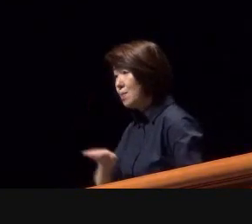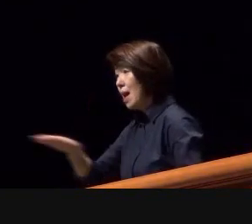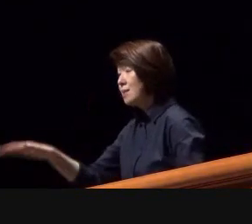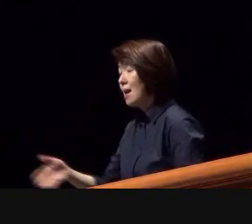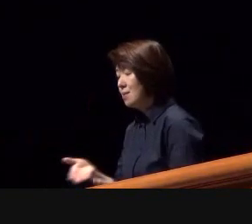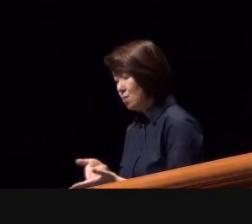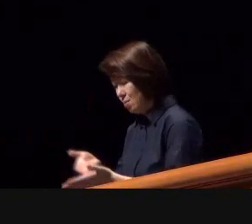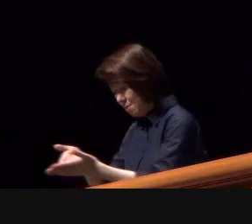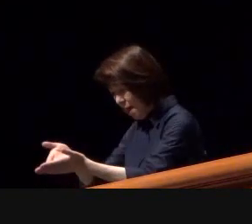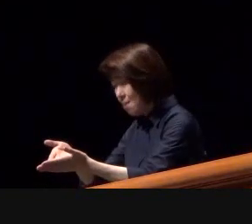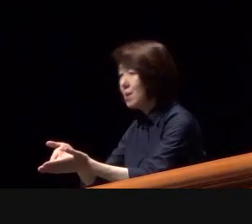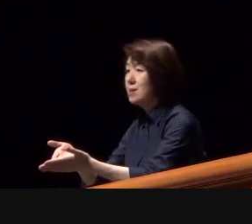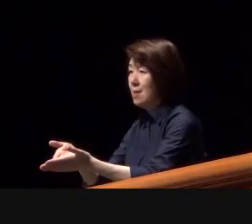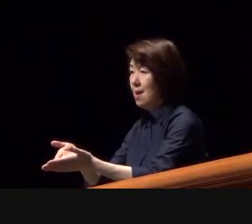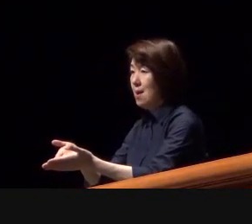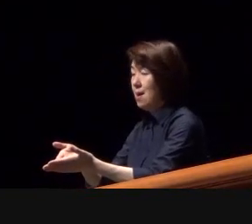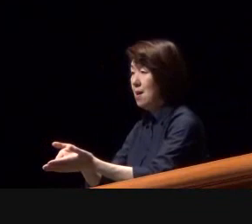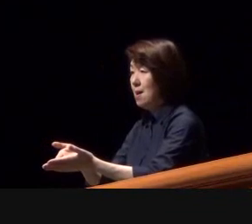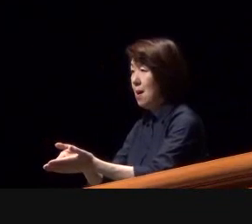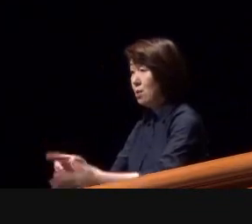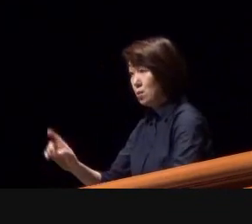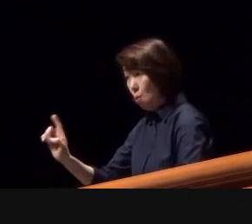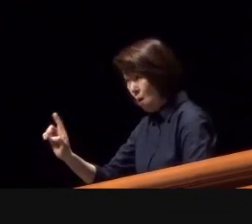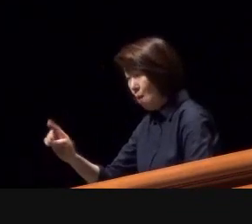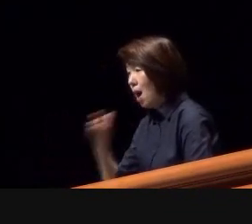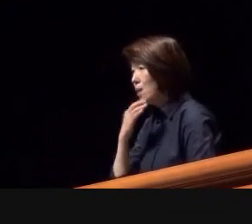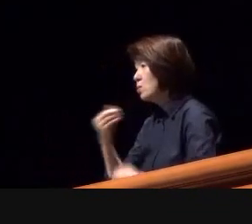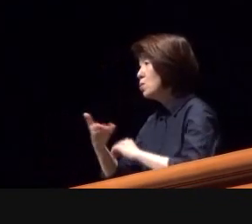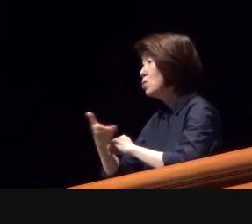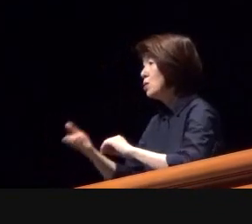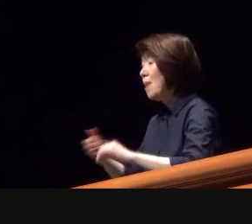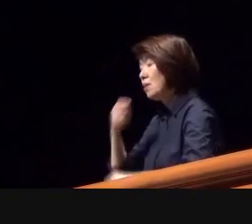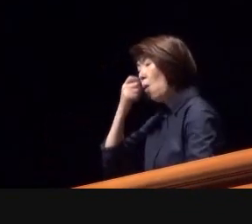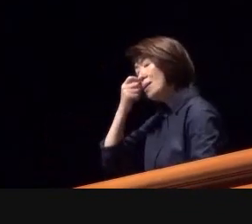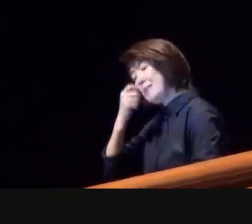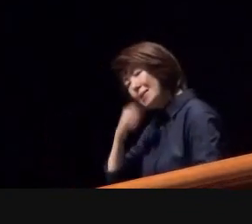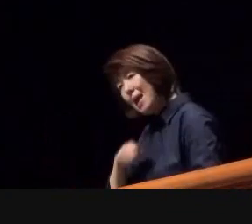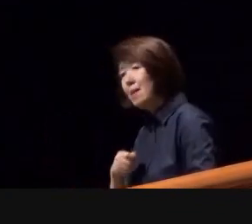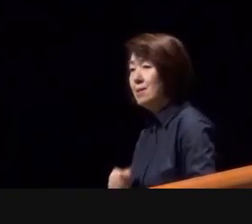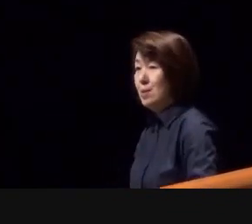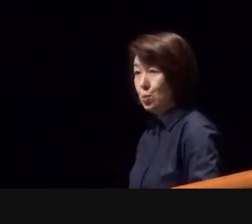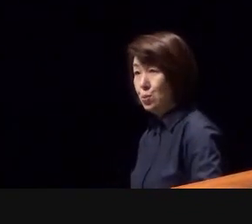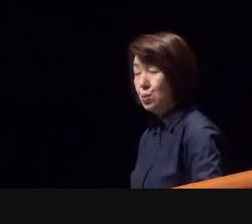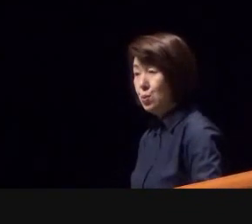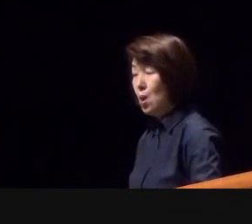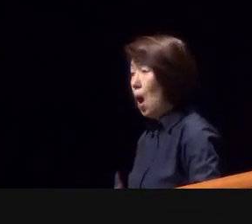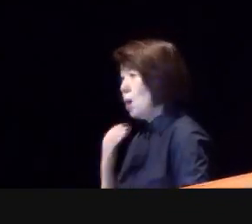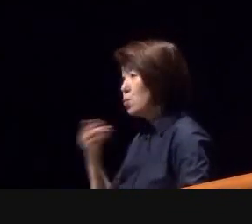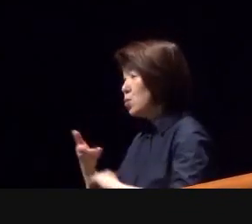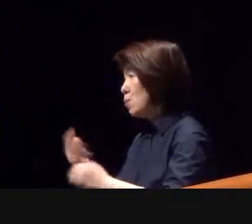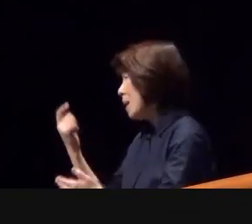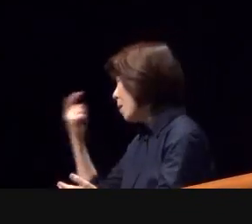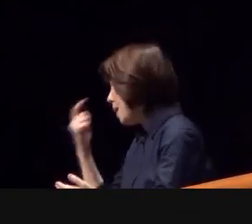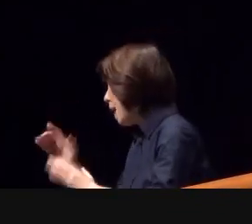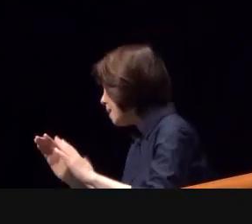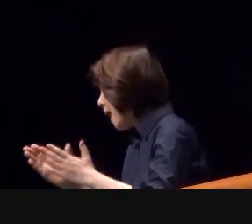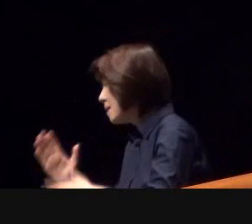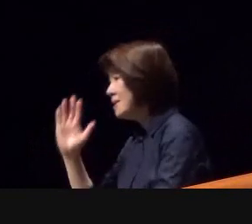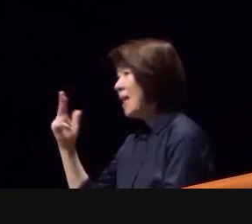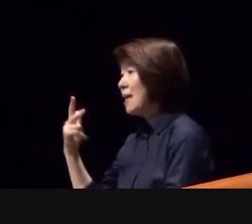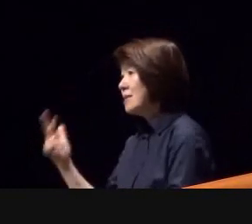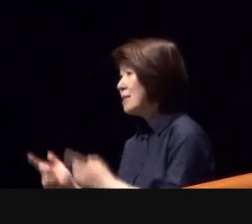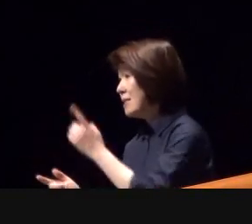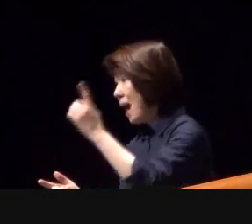ました。それはですね、福島の悲惨、福島に学ぼうとしない政治家